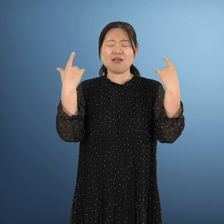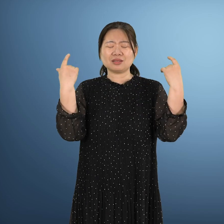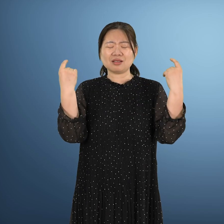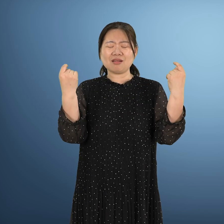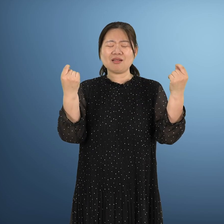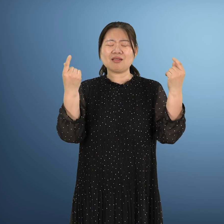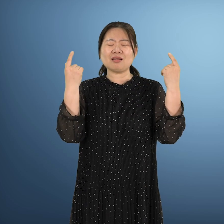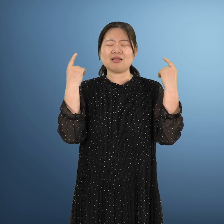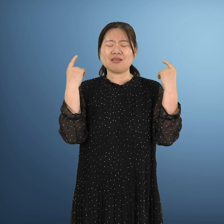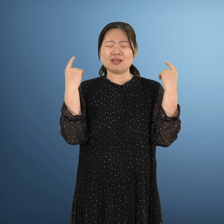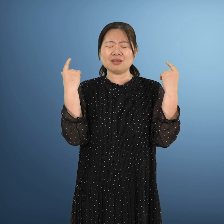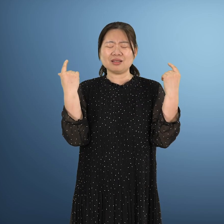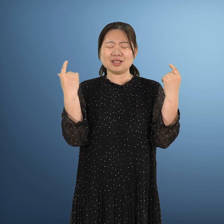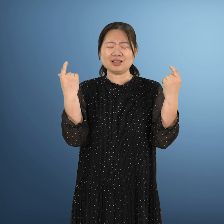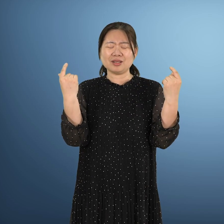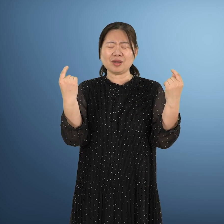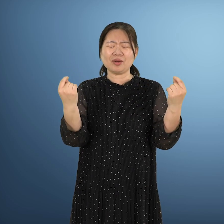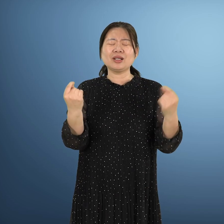장미꽃처럼